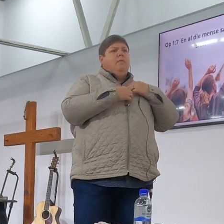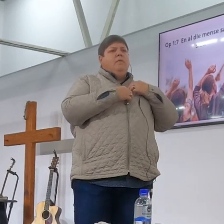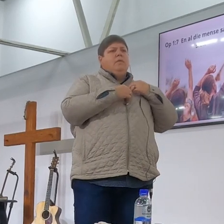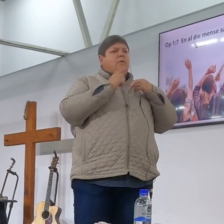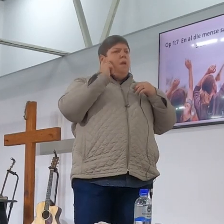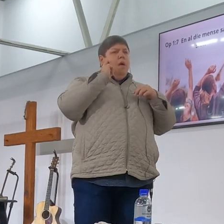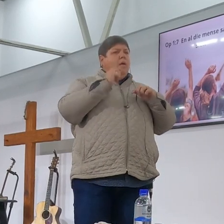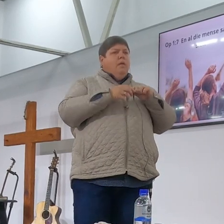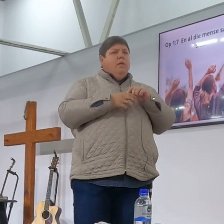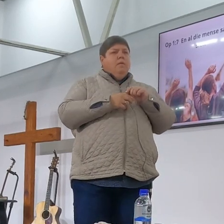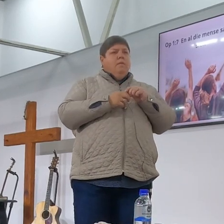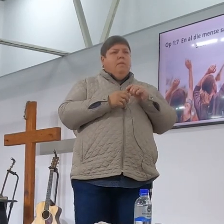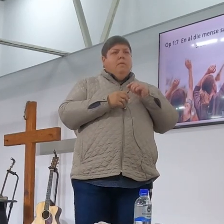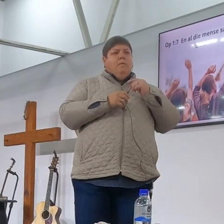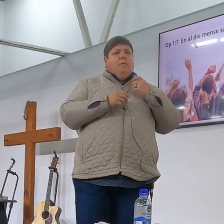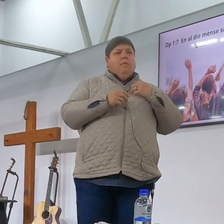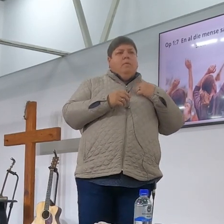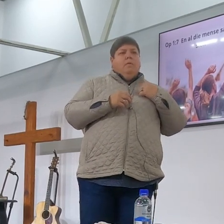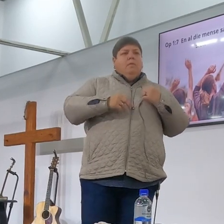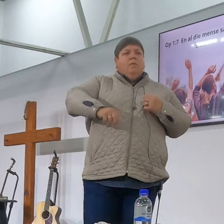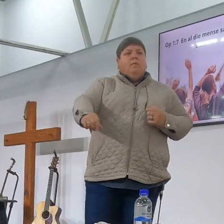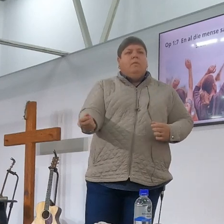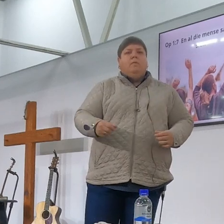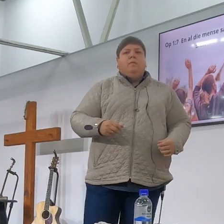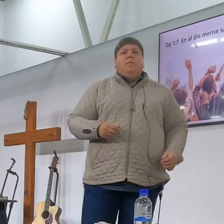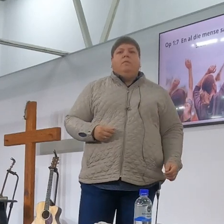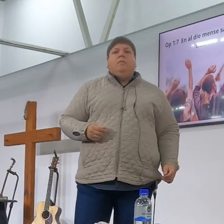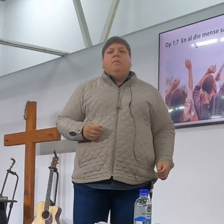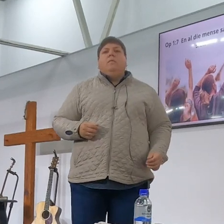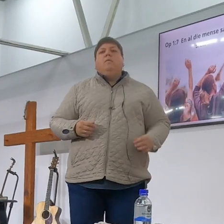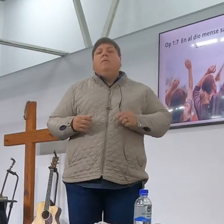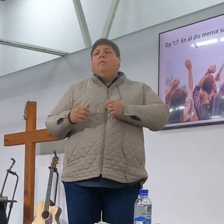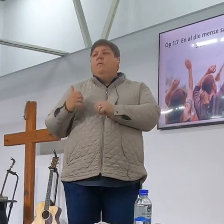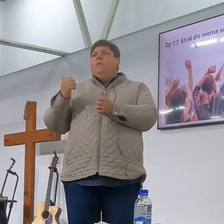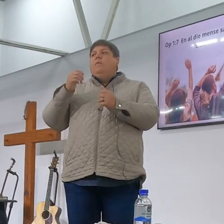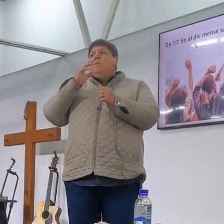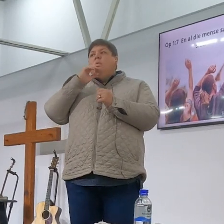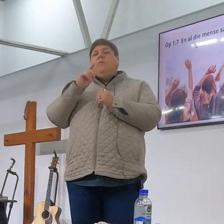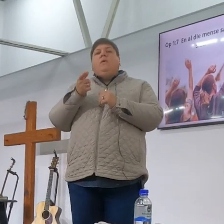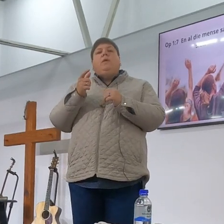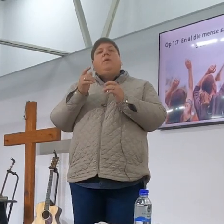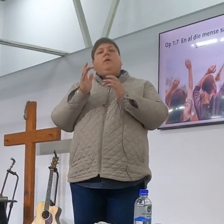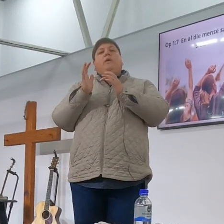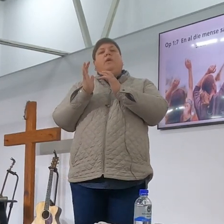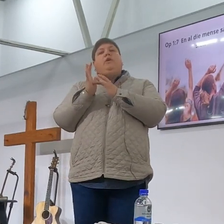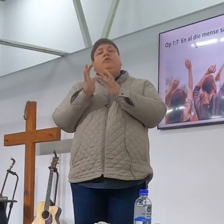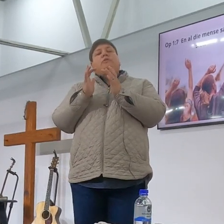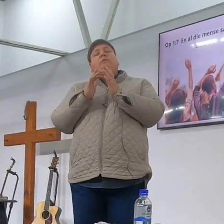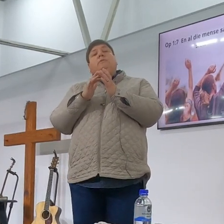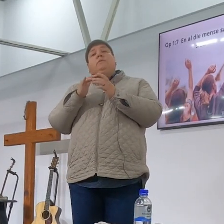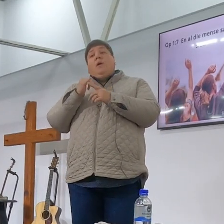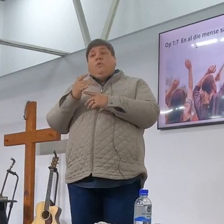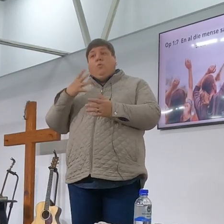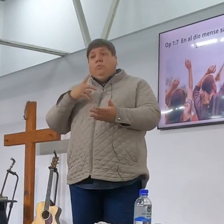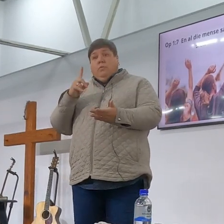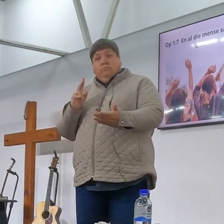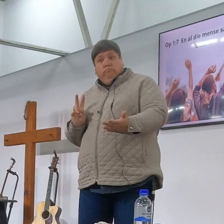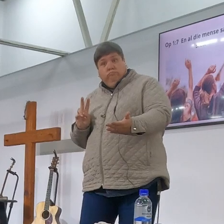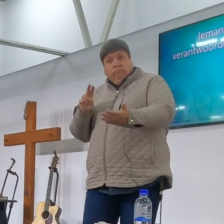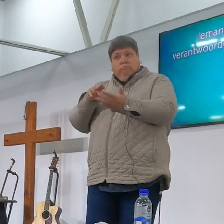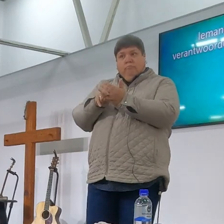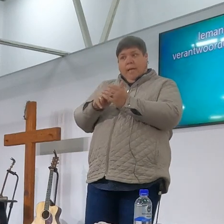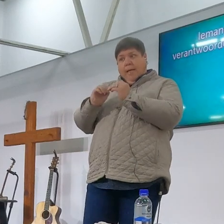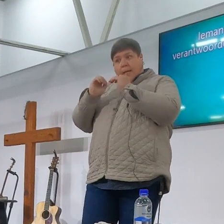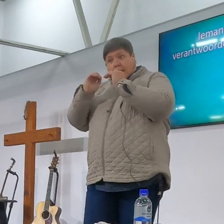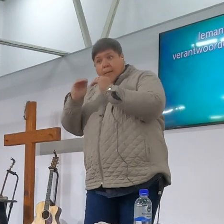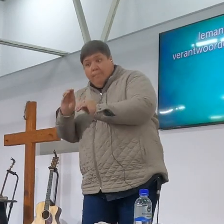gemeenskap. En as ons hulle gaan los daar, as ons nie gaan intree nie, as ons nie gaan optree nie, gaan ons hulle verloor. So